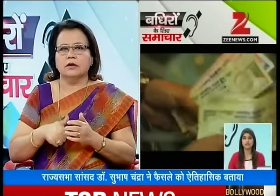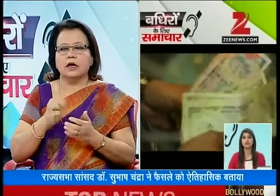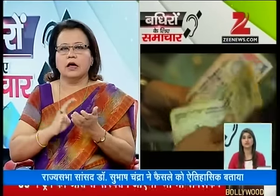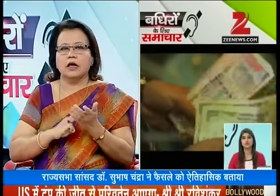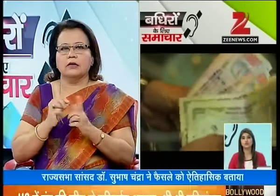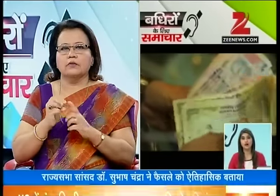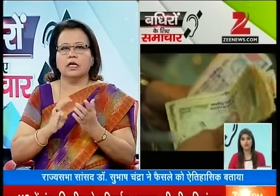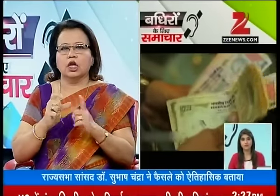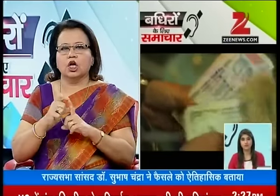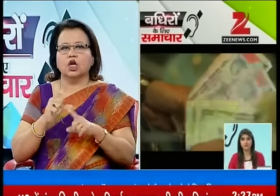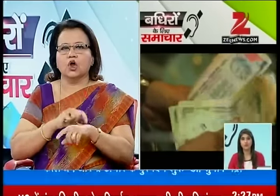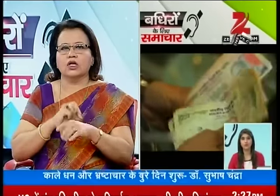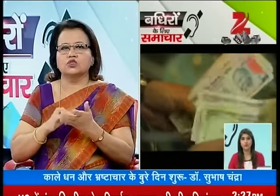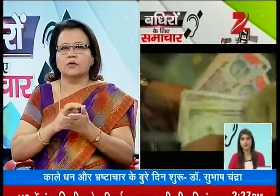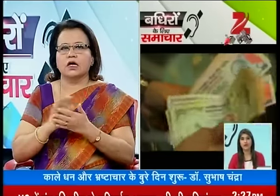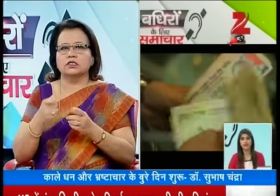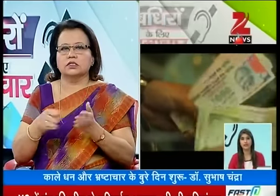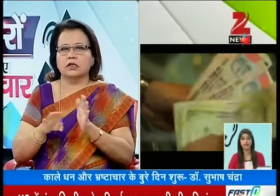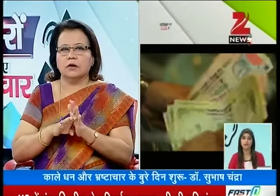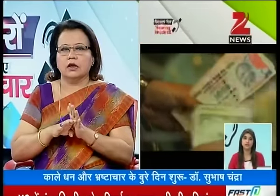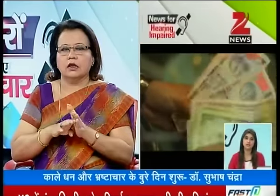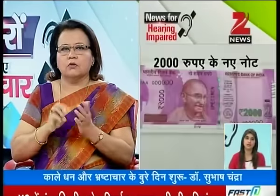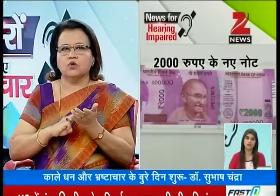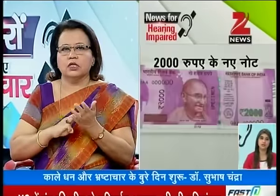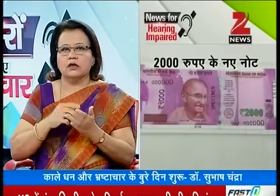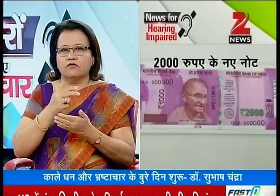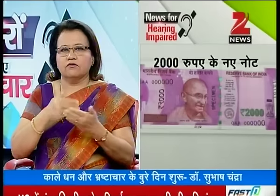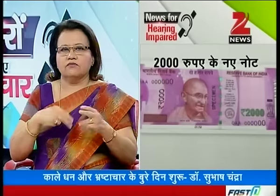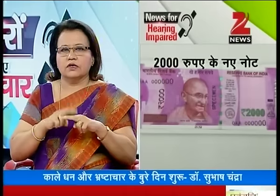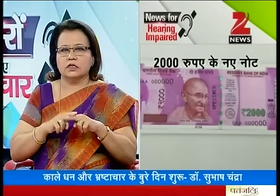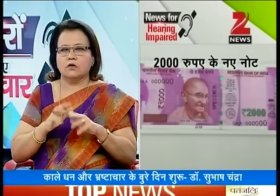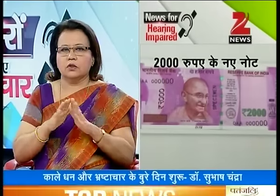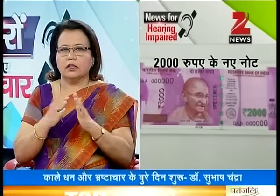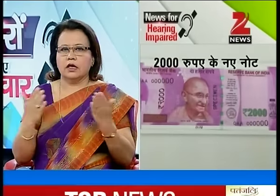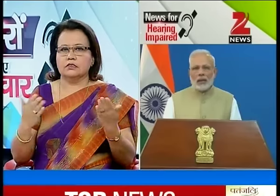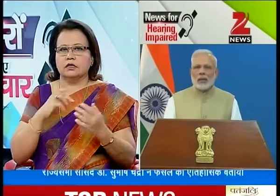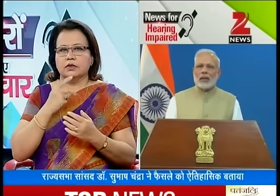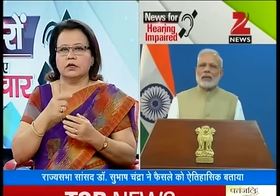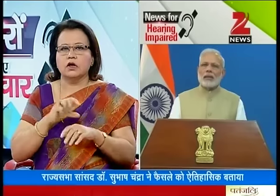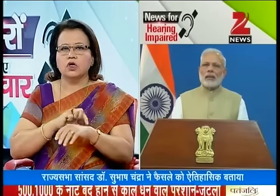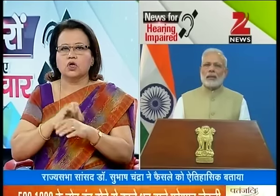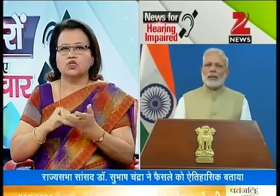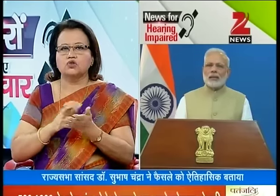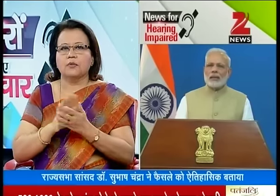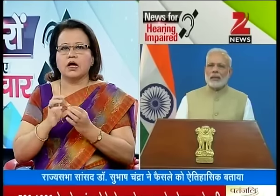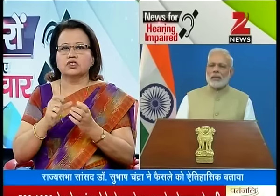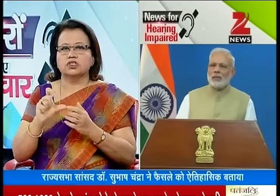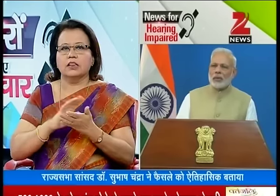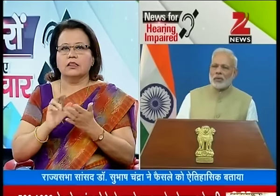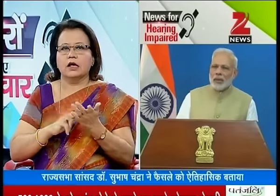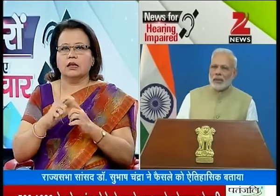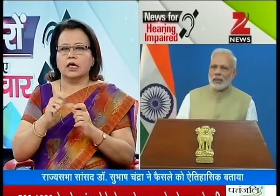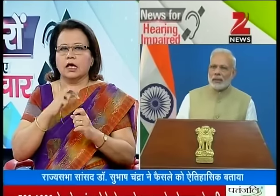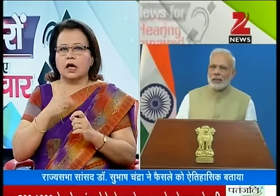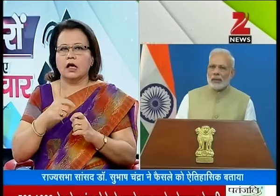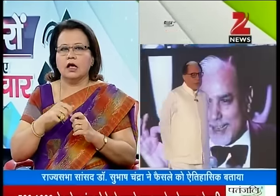राज्यसभा सांसद डॉक्टर सुभाष चंद्रा ने नोट बैन के मोदी सरकार के फैसले को ऐतिहासिक बताया है। डॉक्टर सुभाष